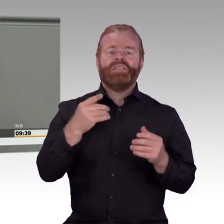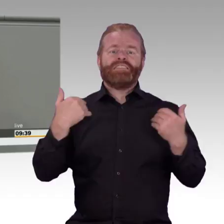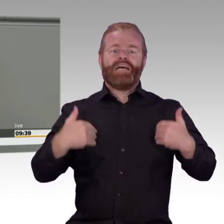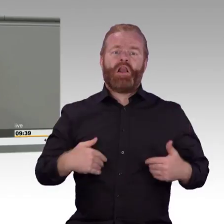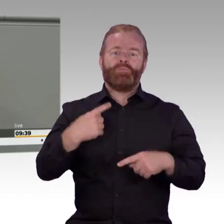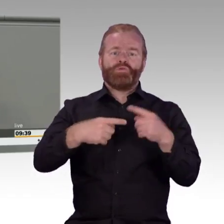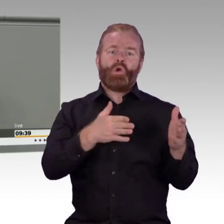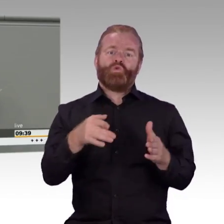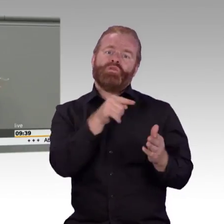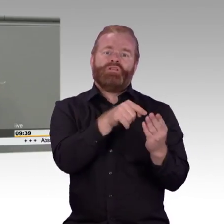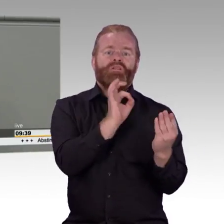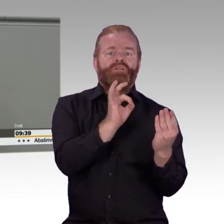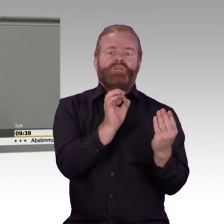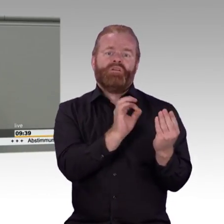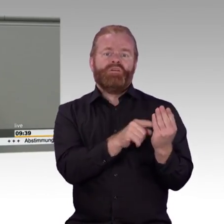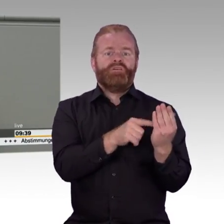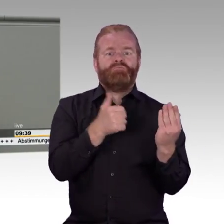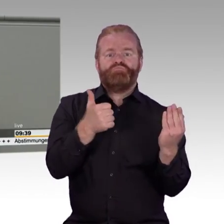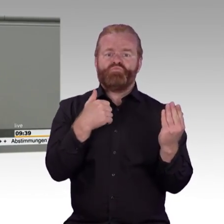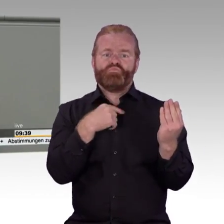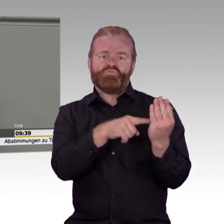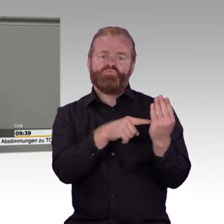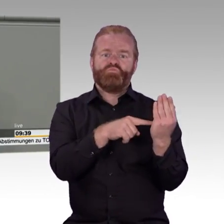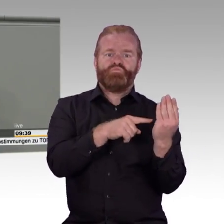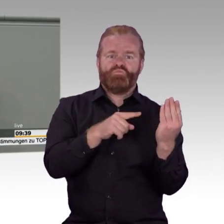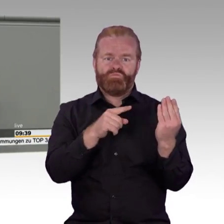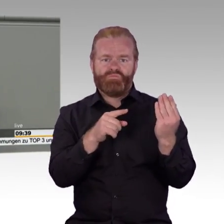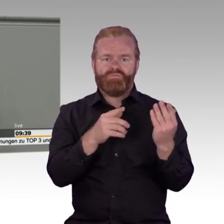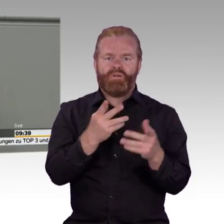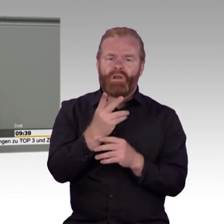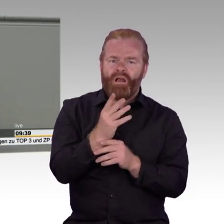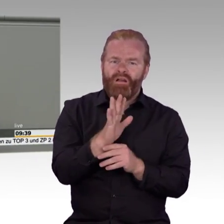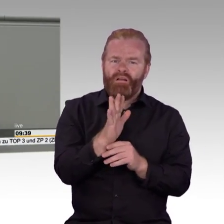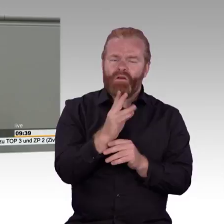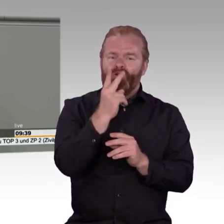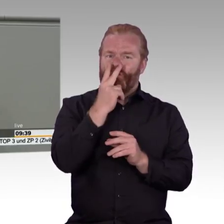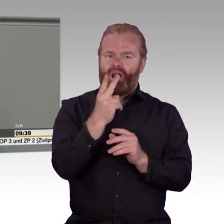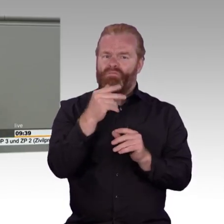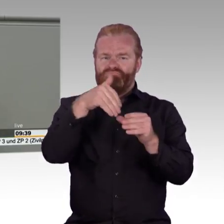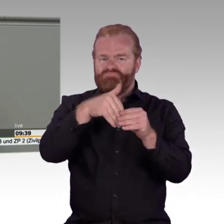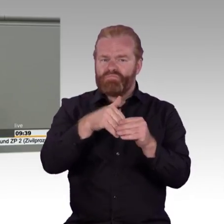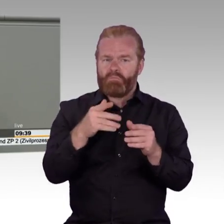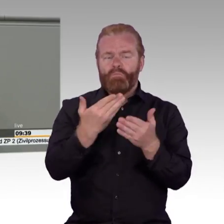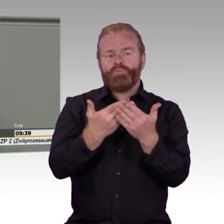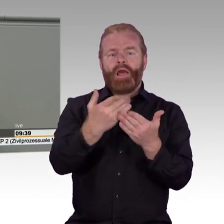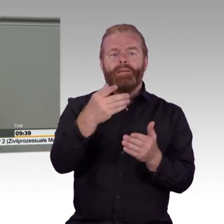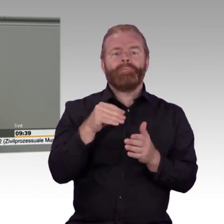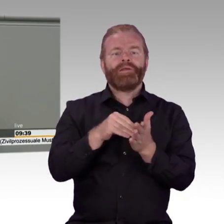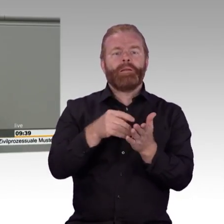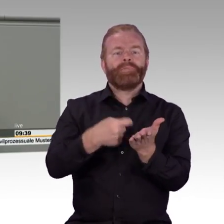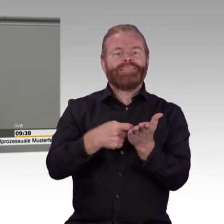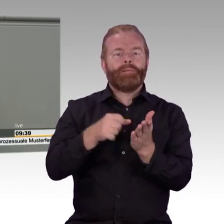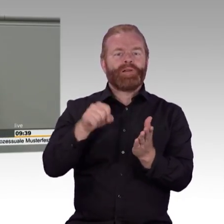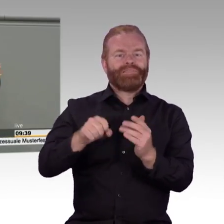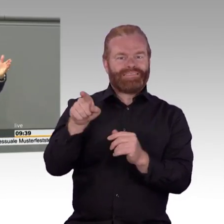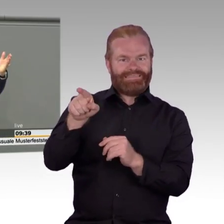wir werden nachbessern müssen. Wir warten immer noch auf eine gute Nachbesserung, meine Damen und Herren. Dies hier ist genauso ein Etikettenschwindel. Jetzt kommt